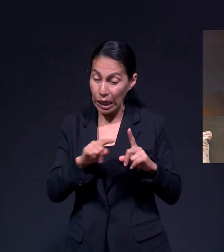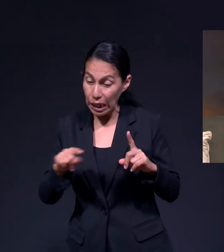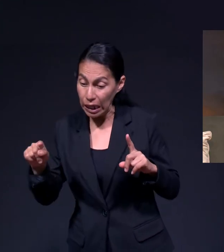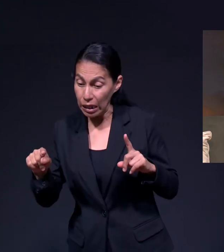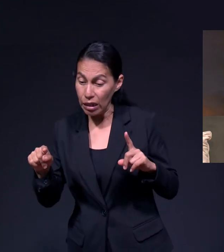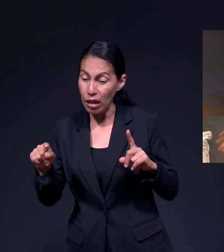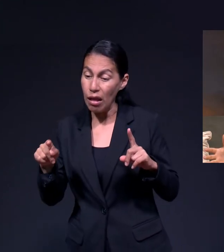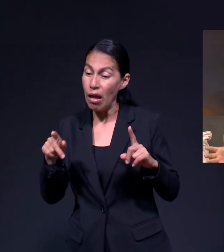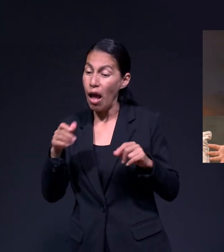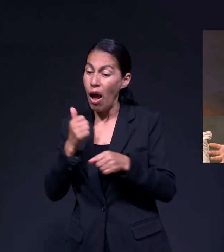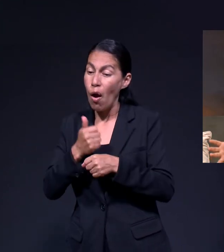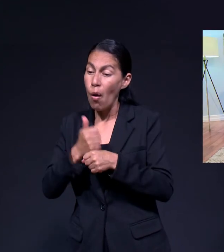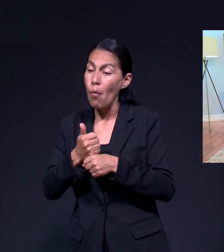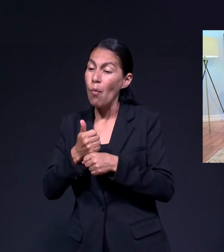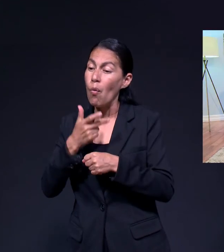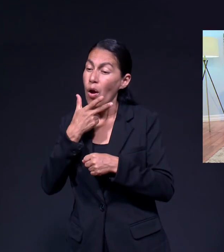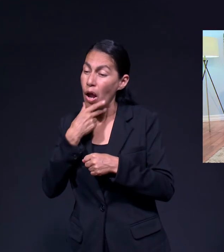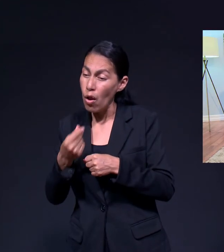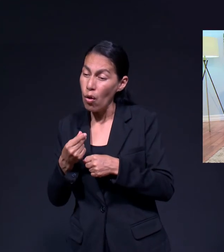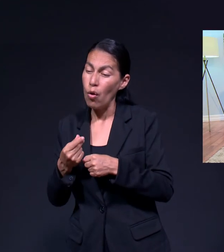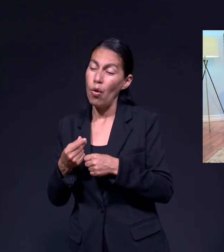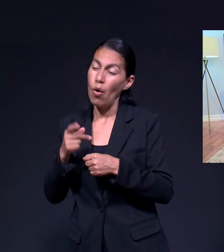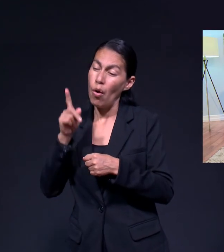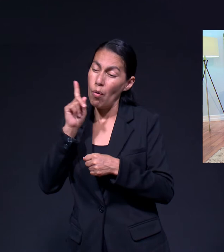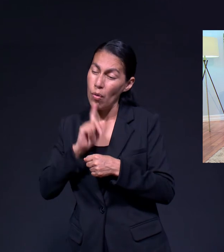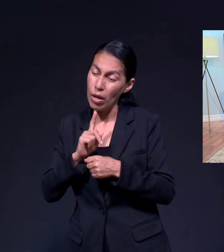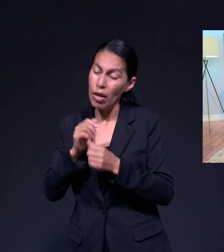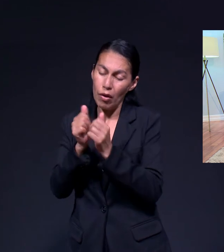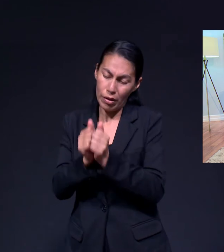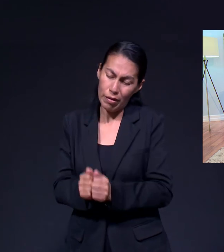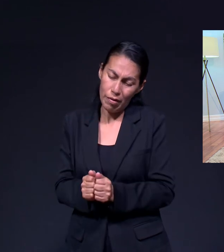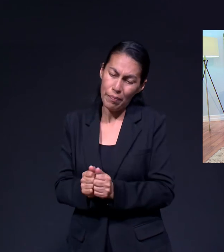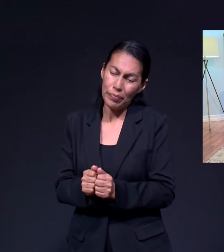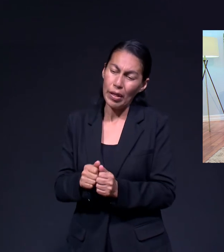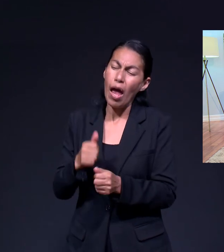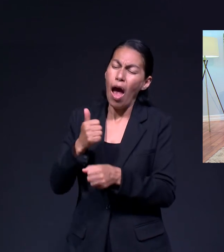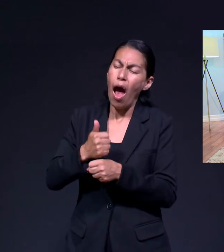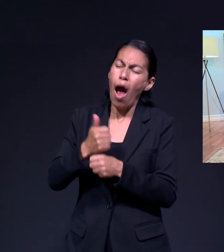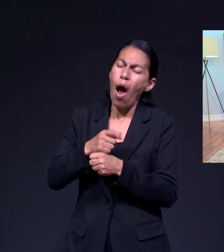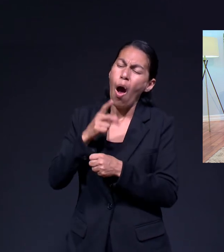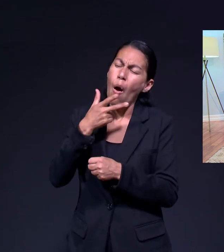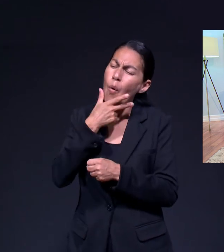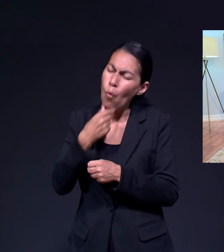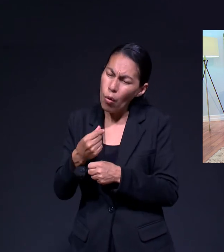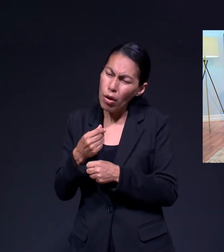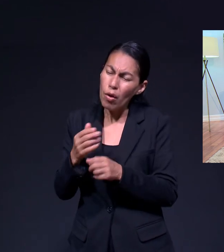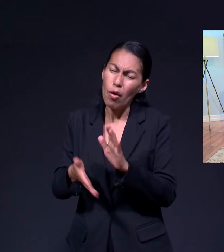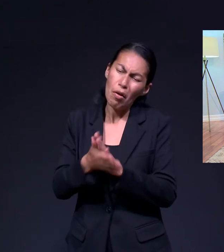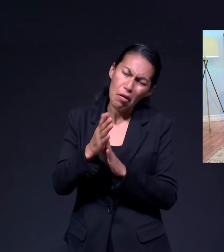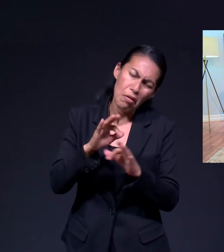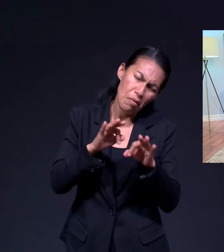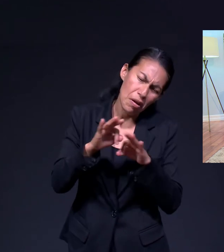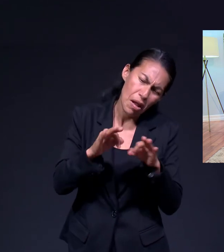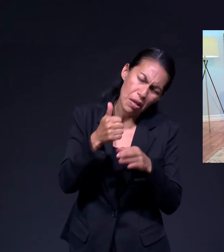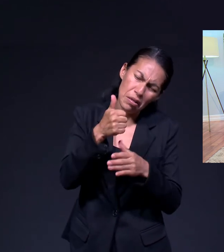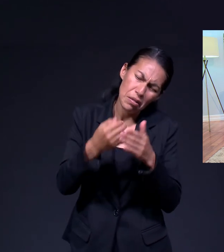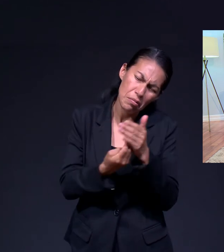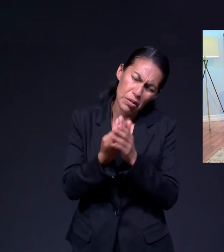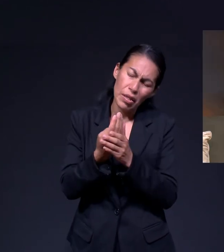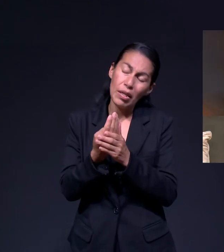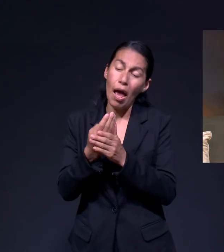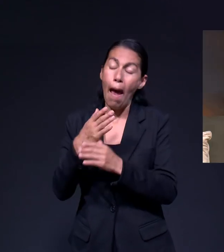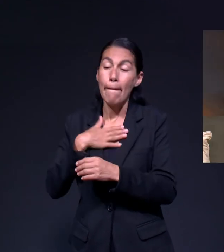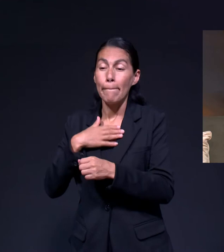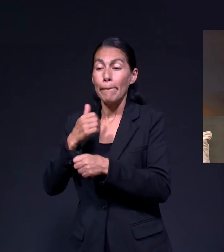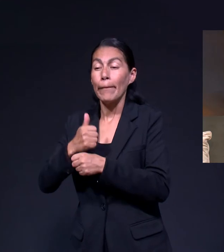cuales yo me quedaba eran mis abuelitos entonces mi abuelita principalmente porque mi abuelito se levantaba cinco de la mañana y se iba a trabajar también es maestro